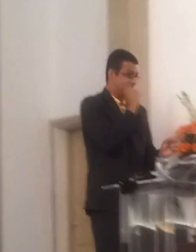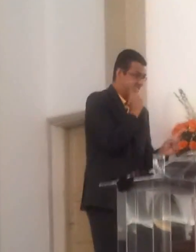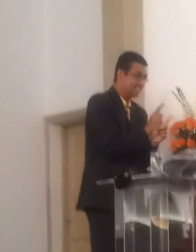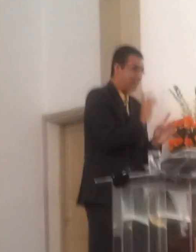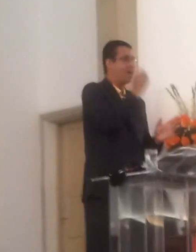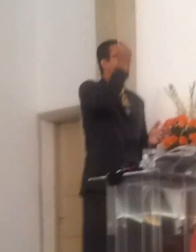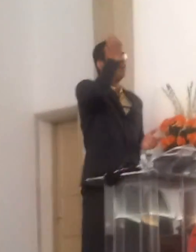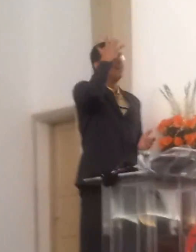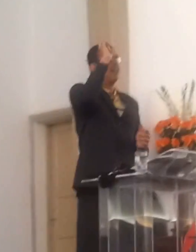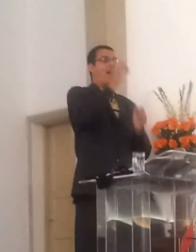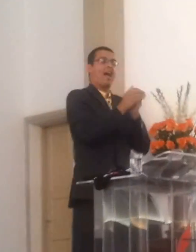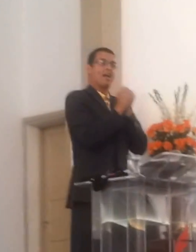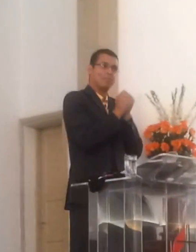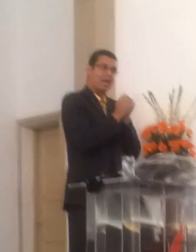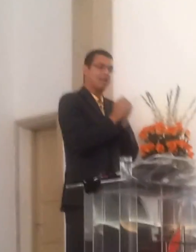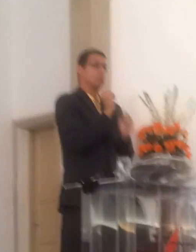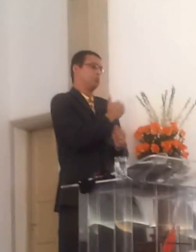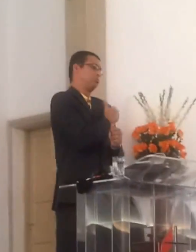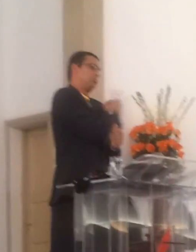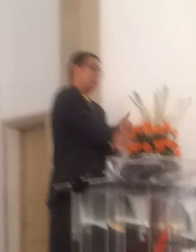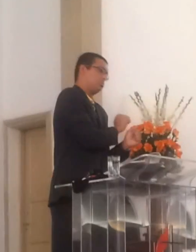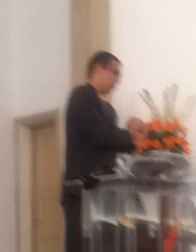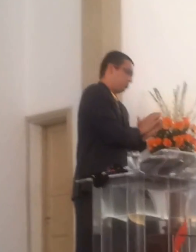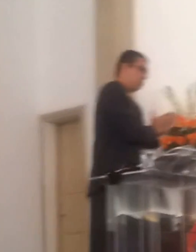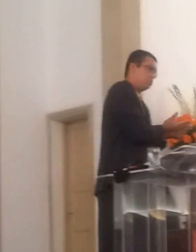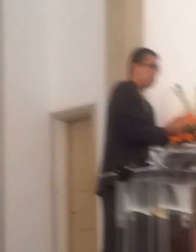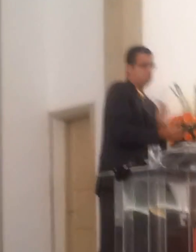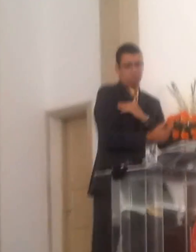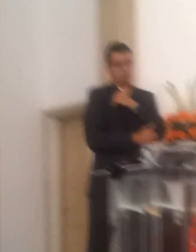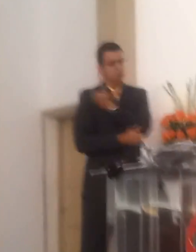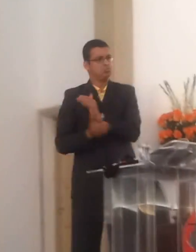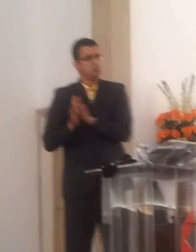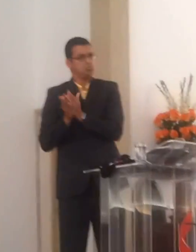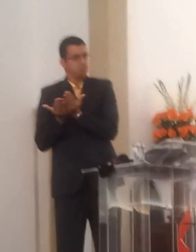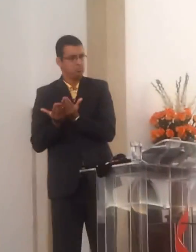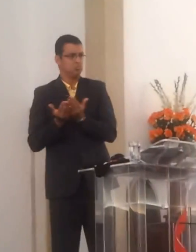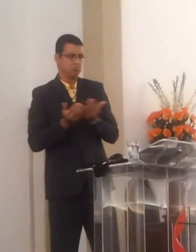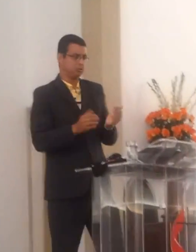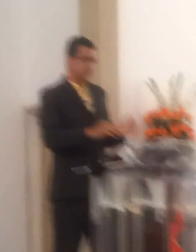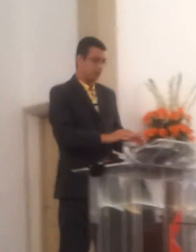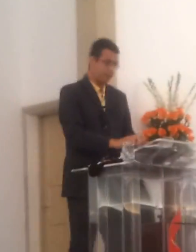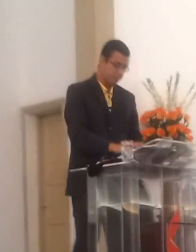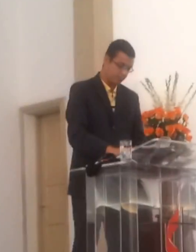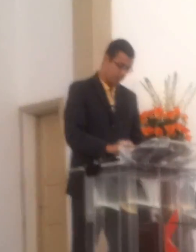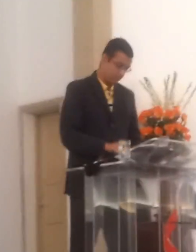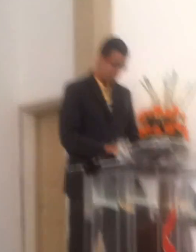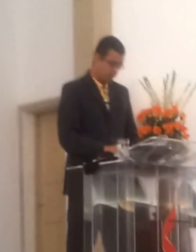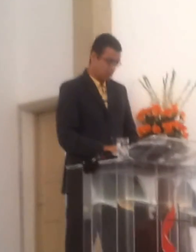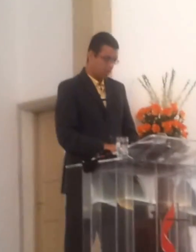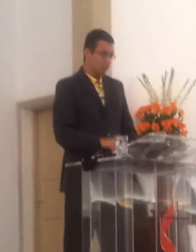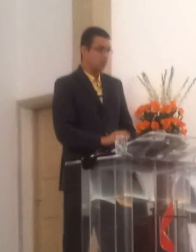palavra de Deus, vamos olhar, porque sei que Deus vai te abençoar. Se o irmão estiver vivo, empresta com o irmão do lado, leia com ele. Vamos ler Mateus